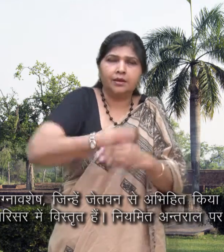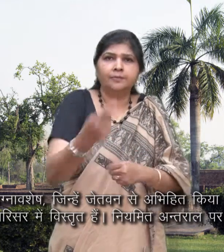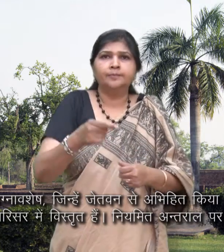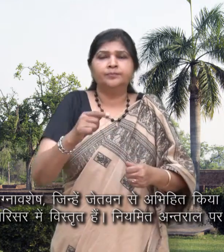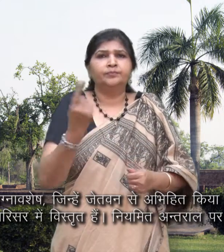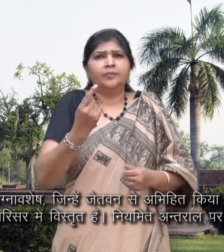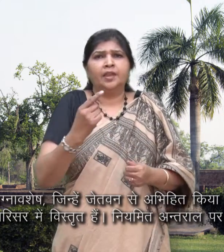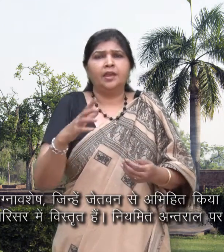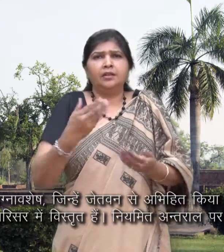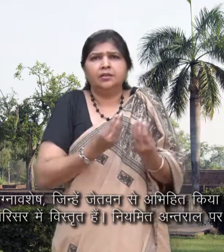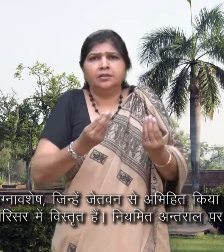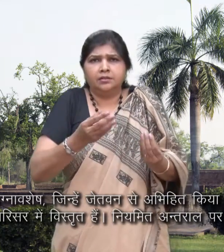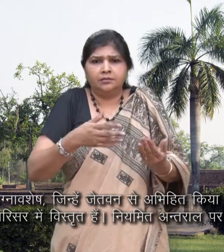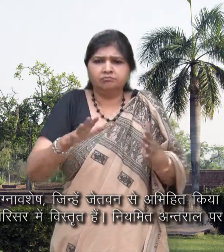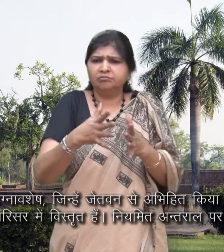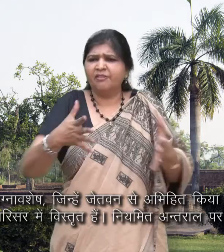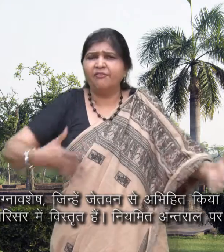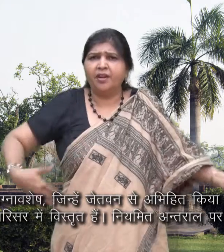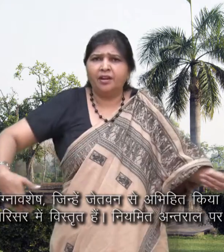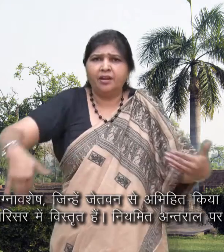एक अनियमित परिसर में विस्तृत हैं।